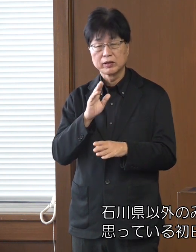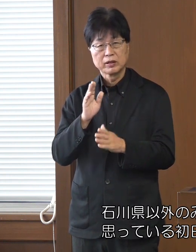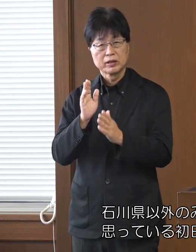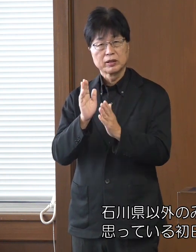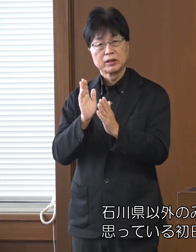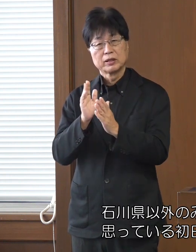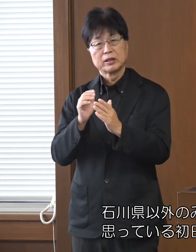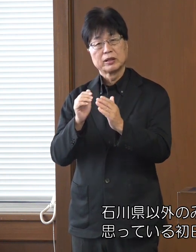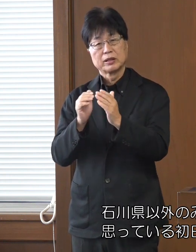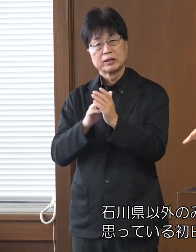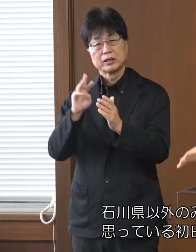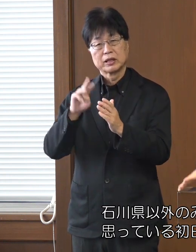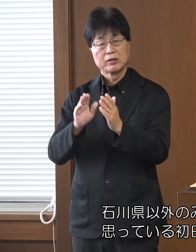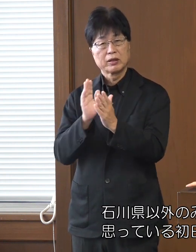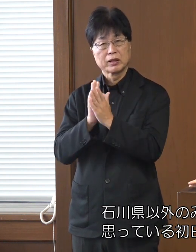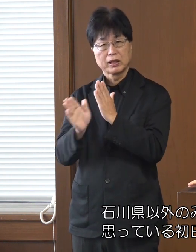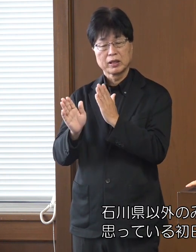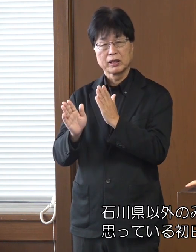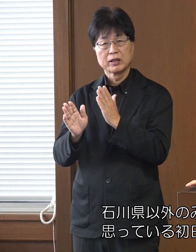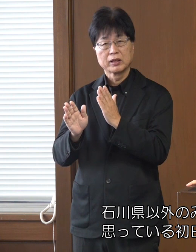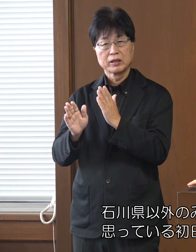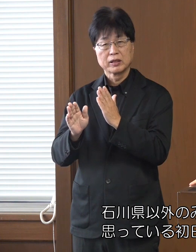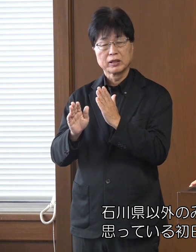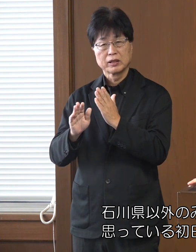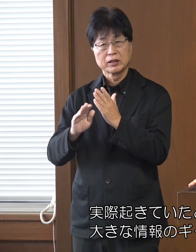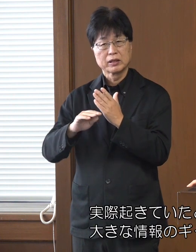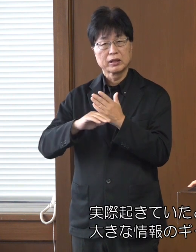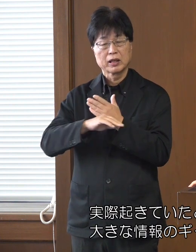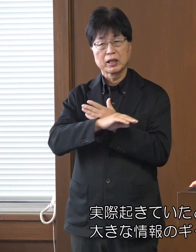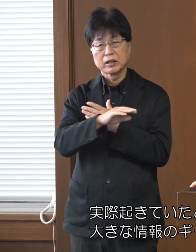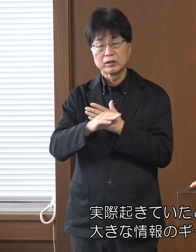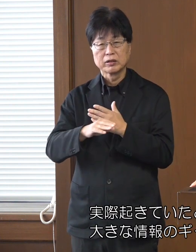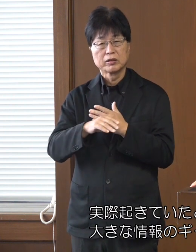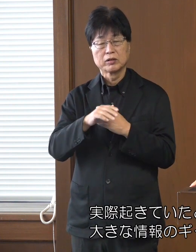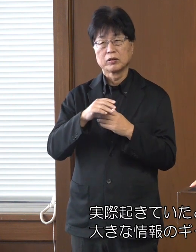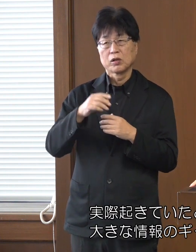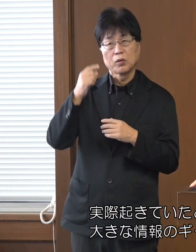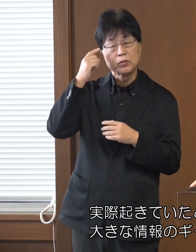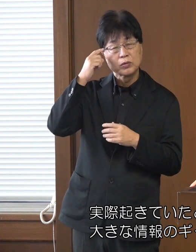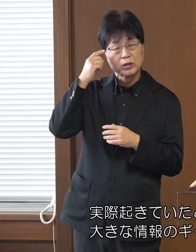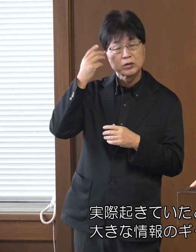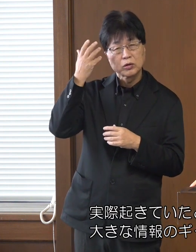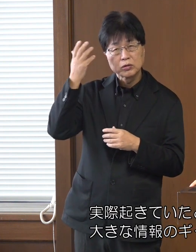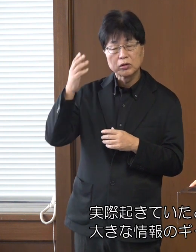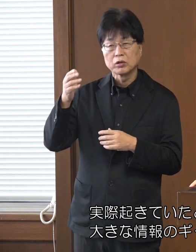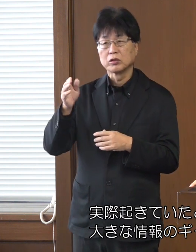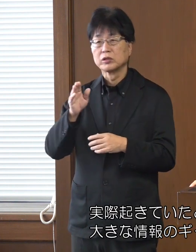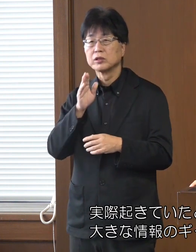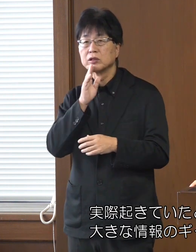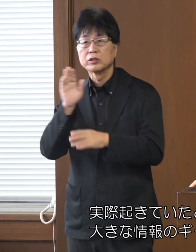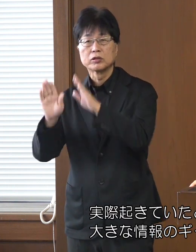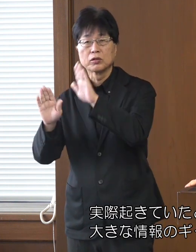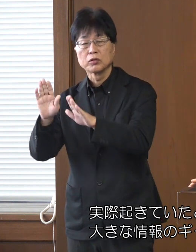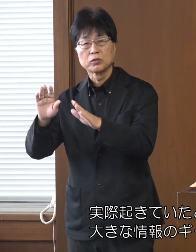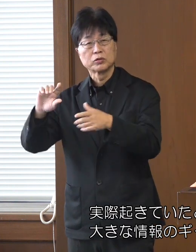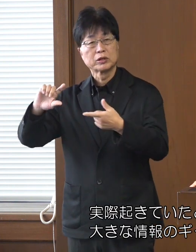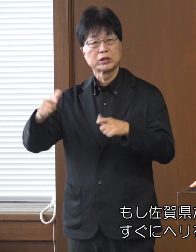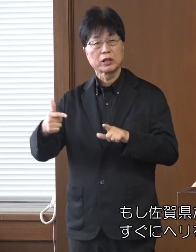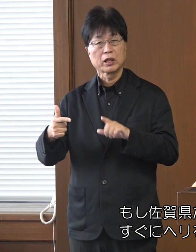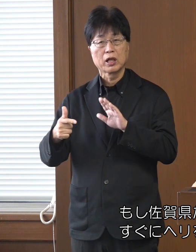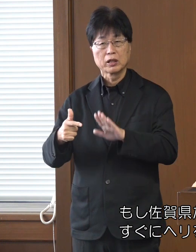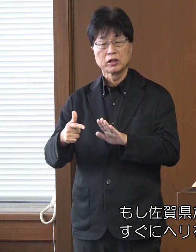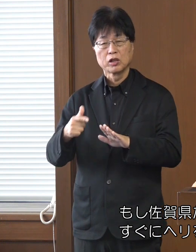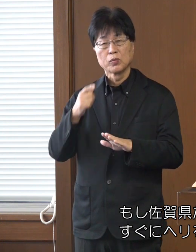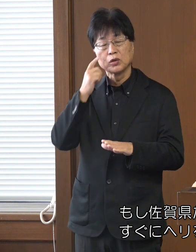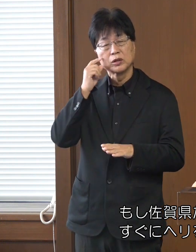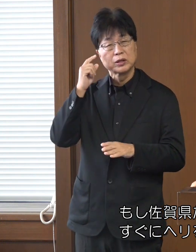みんなが被災地じゃない人が思ってる初日のイメージと実際に起きていたところに大きな情報のギャップがあったと思うんですけども、もし佐